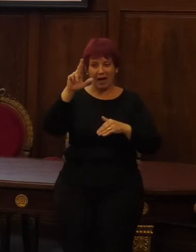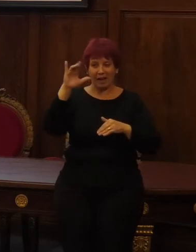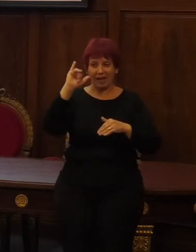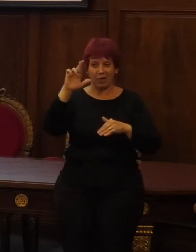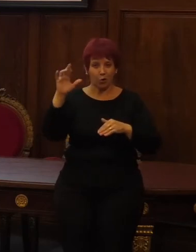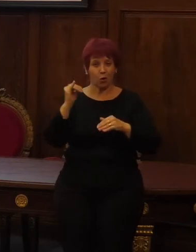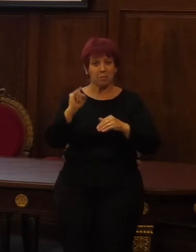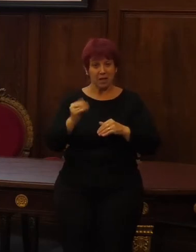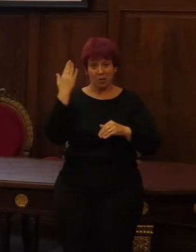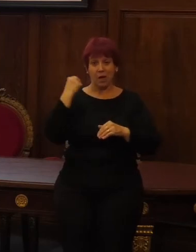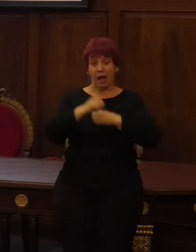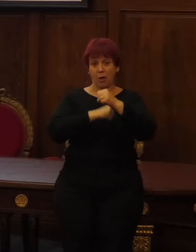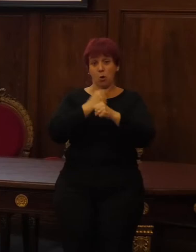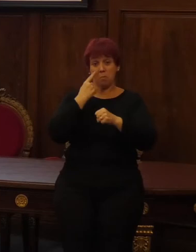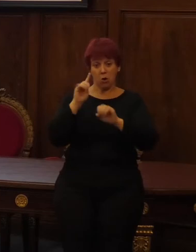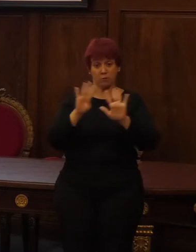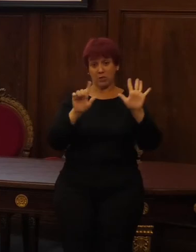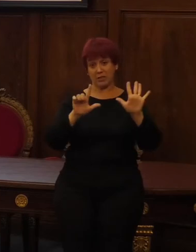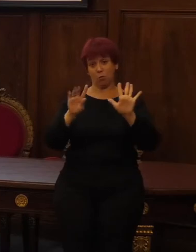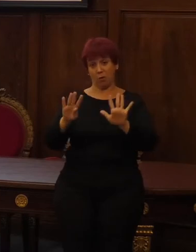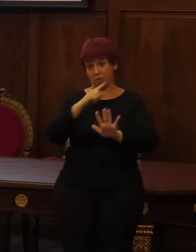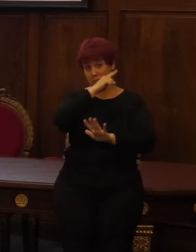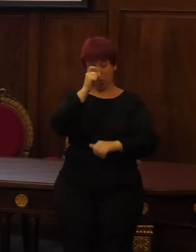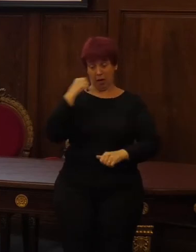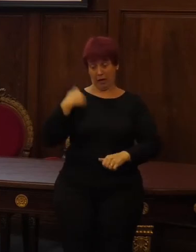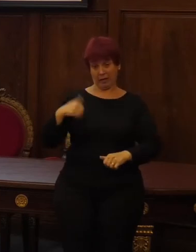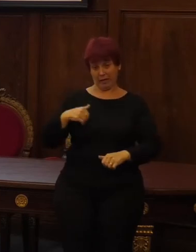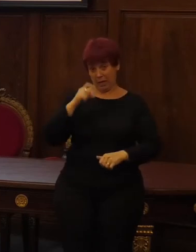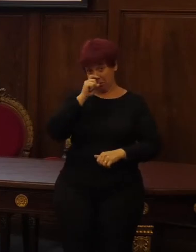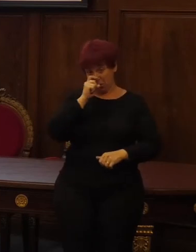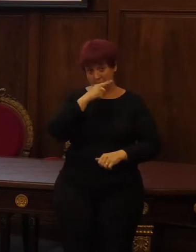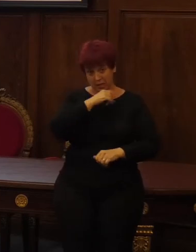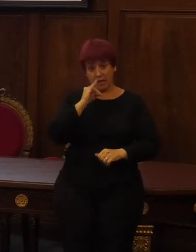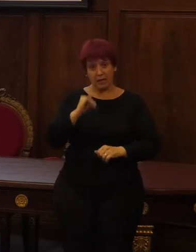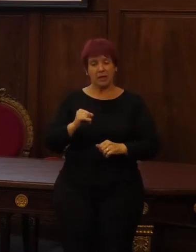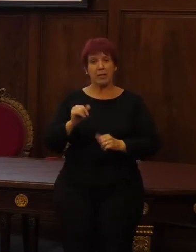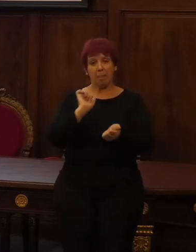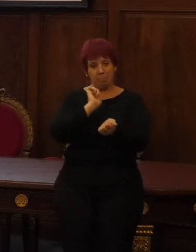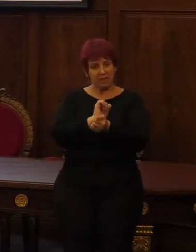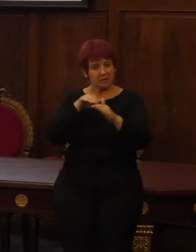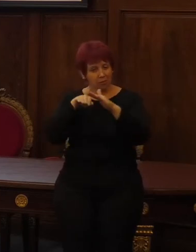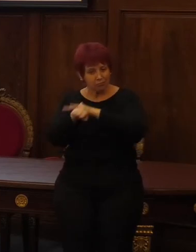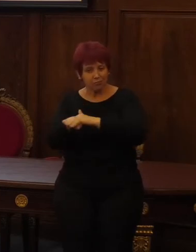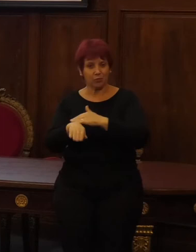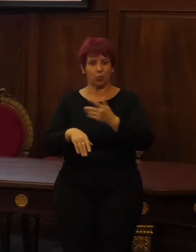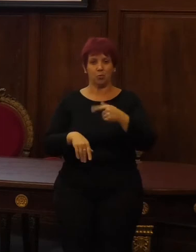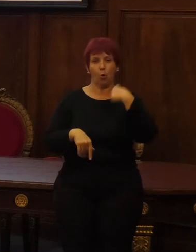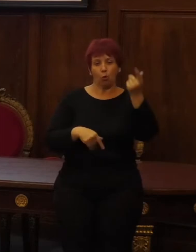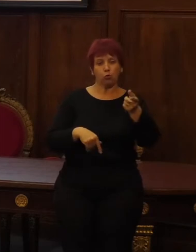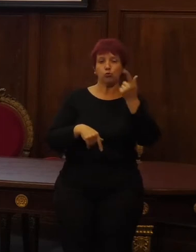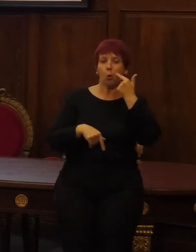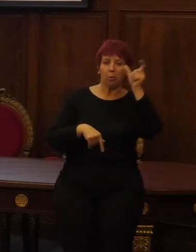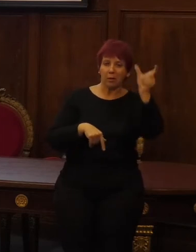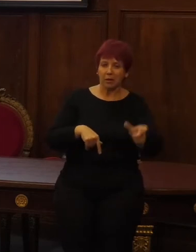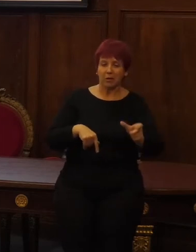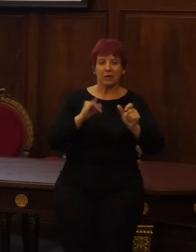Garreiro, desaparecida en el 79 en Buenos Aires. A Mecha Espínola, presa. A Diego